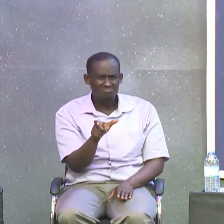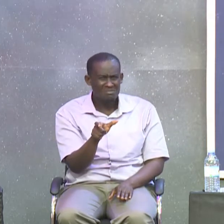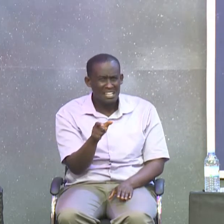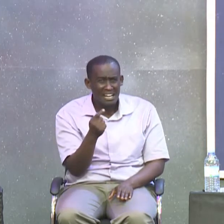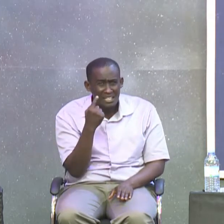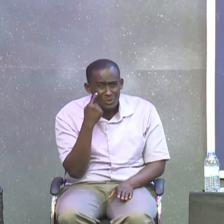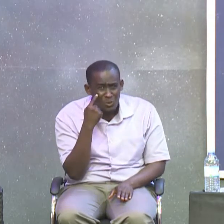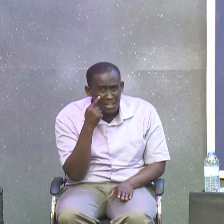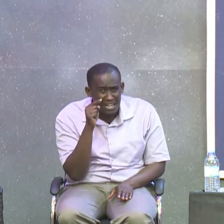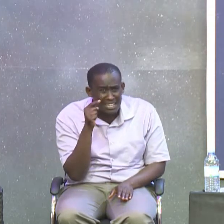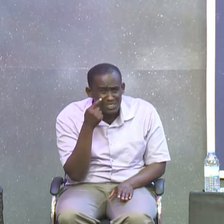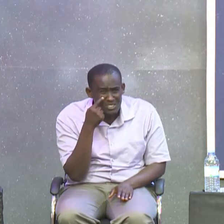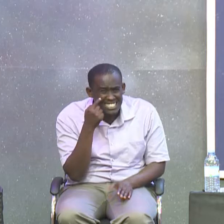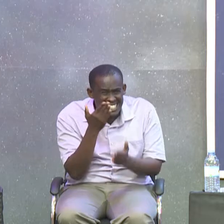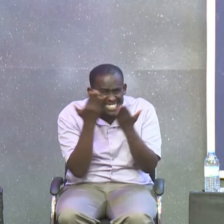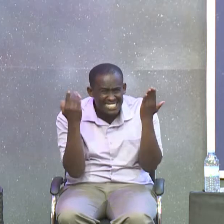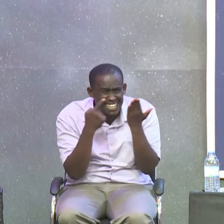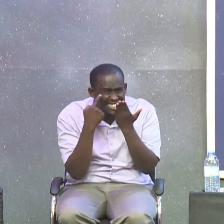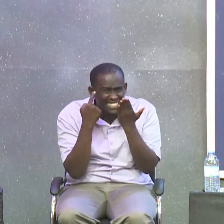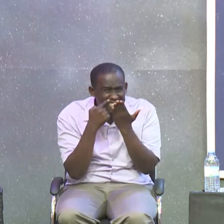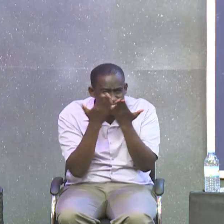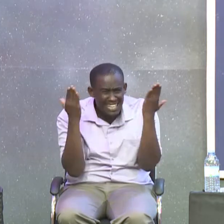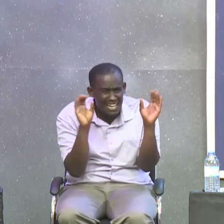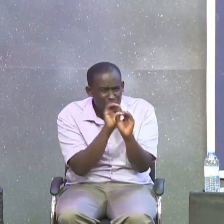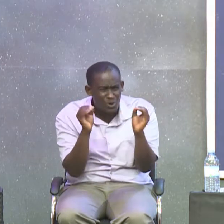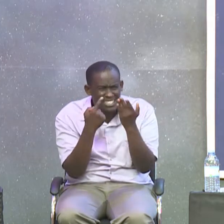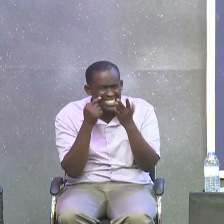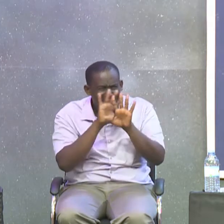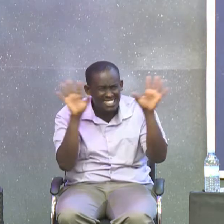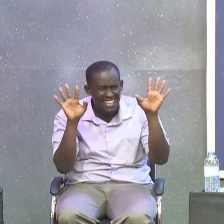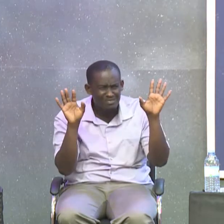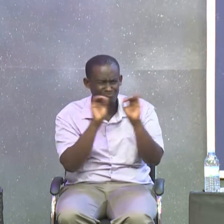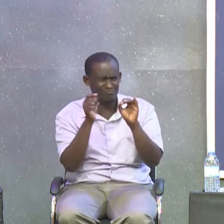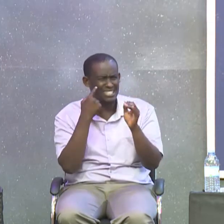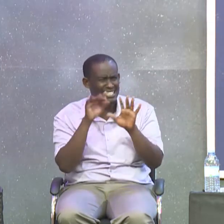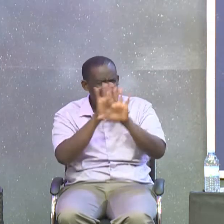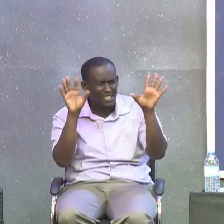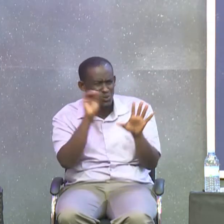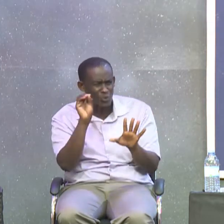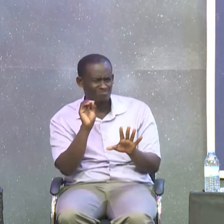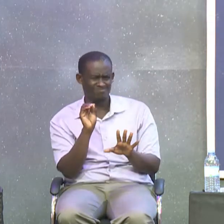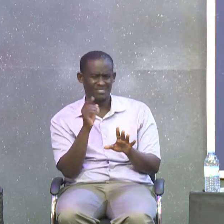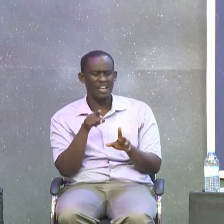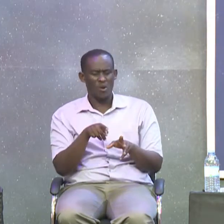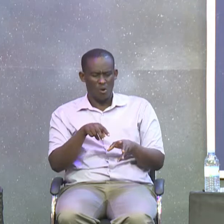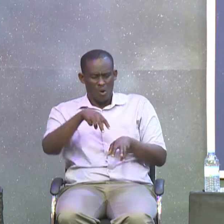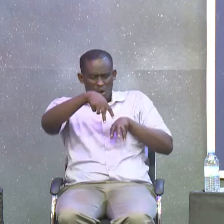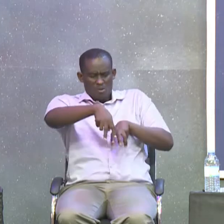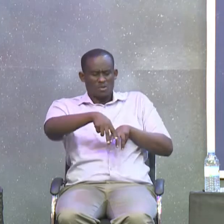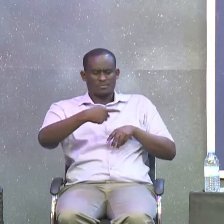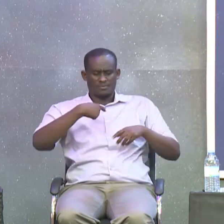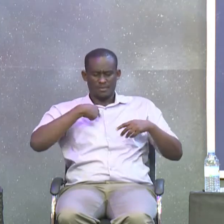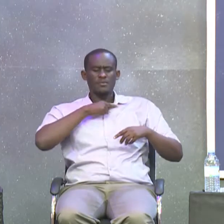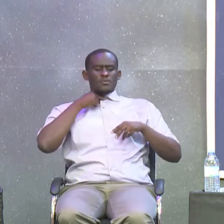jukira nti ngo olaba presence y'omuntu naye nga tokola ki tomulaba naweta mu kakuba